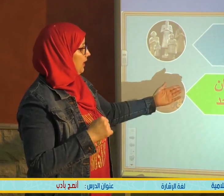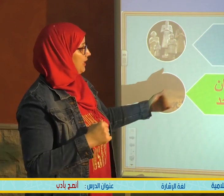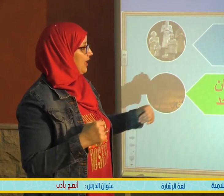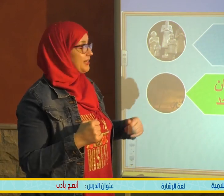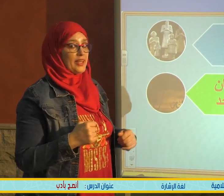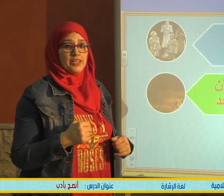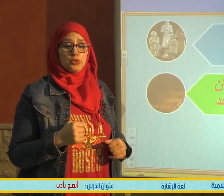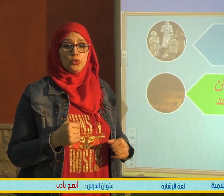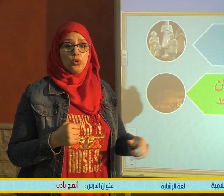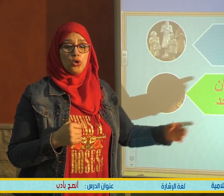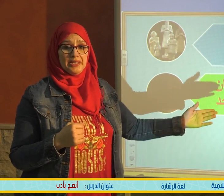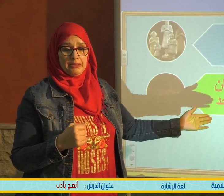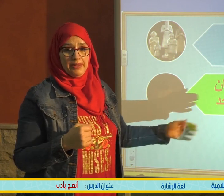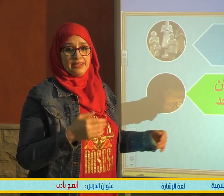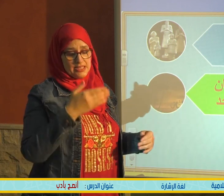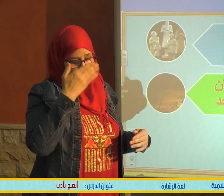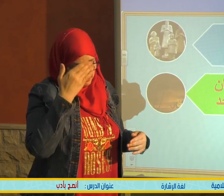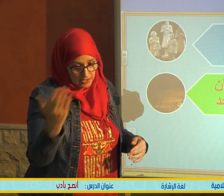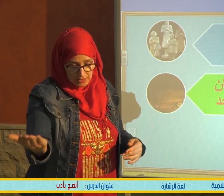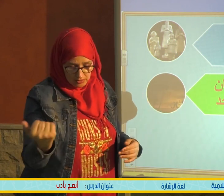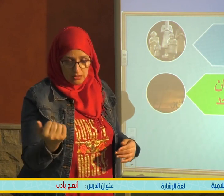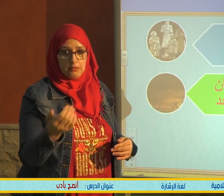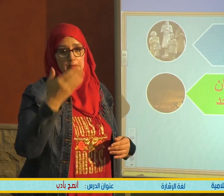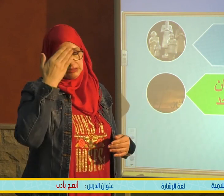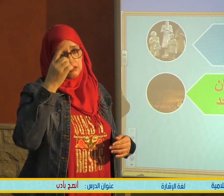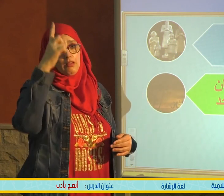كان يدعوه لعبادة الله،